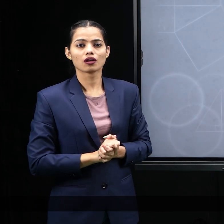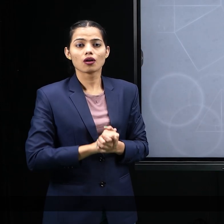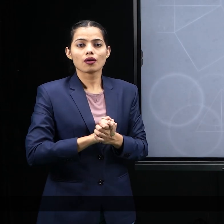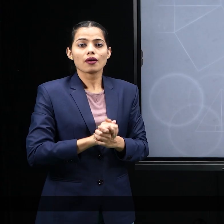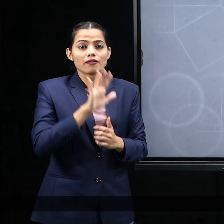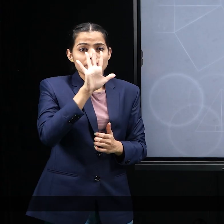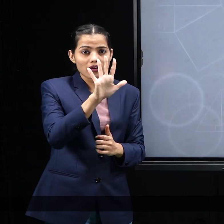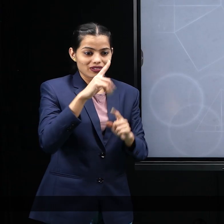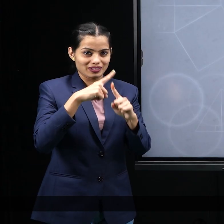त्रिपद,